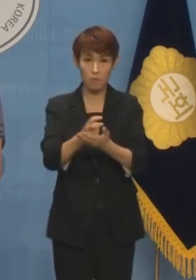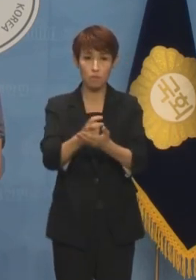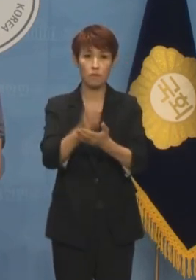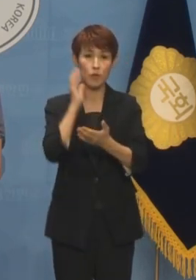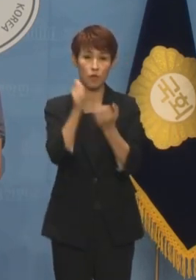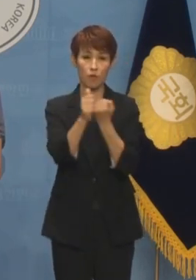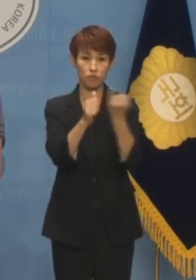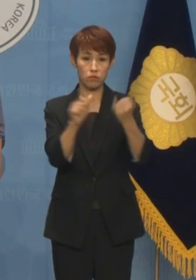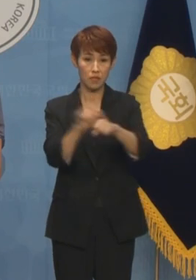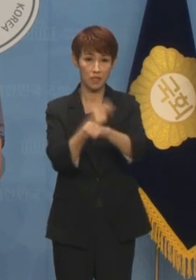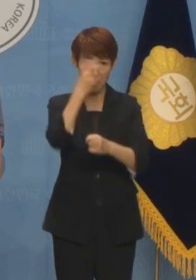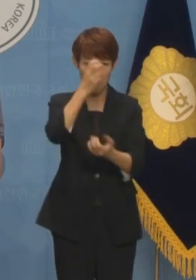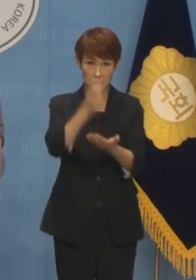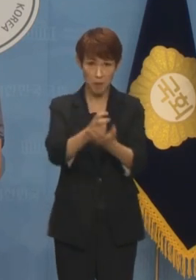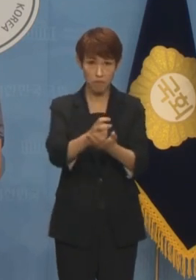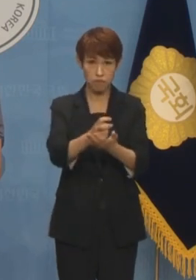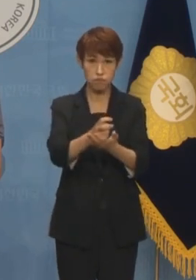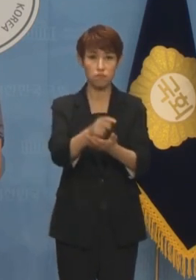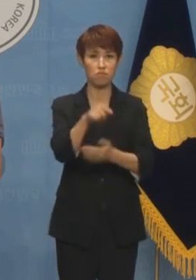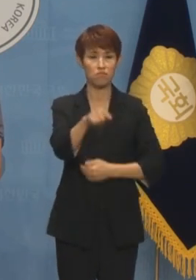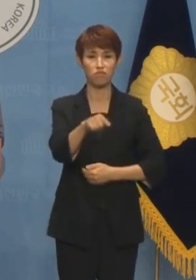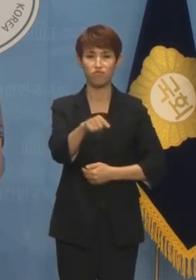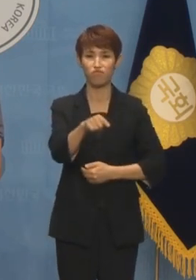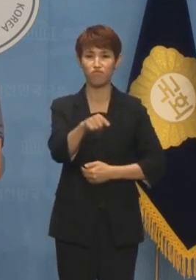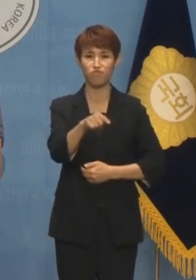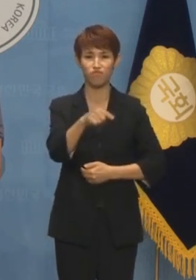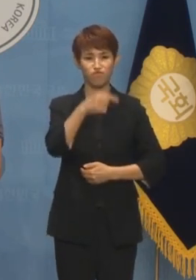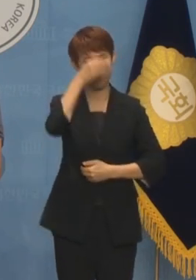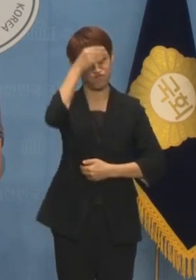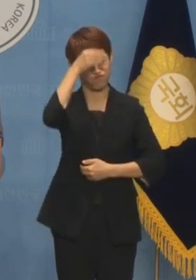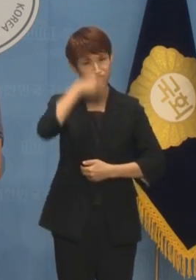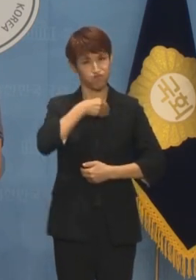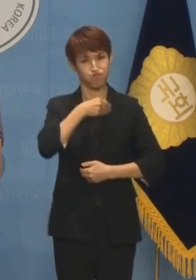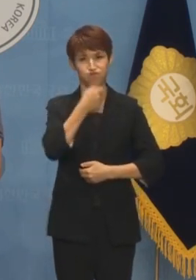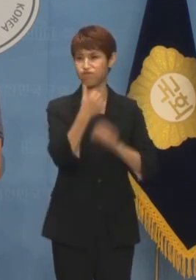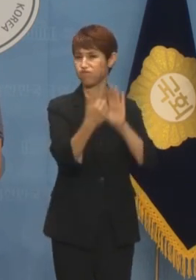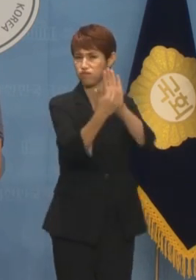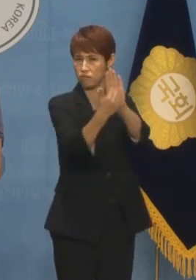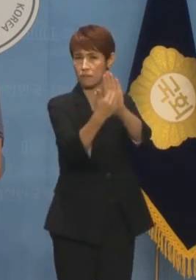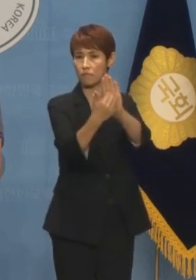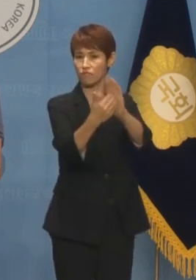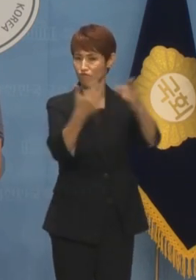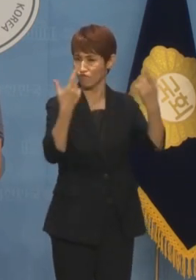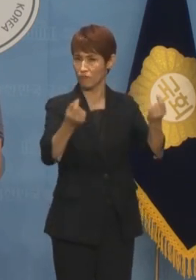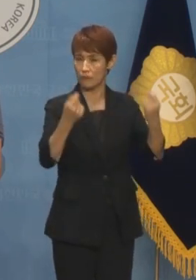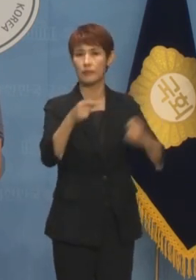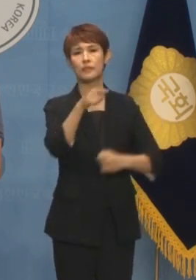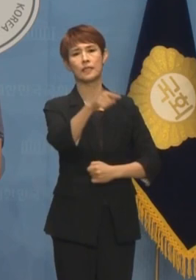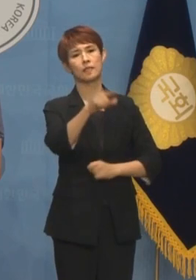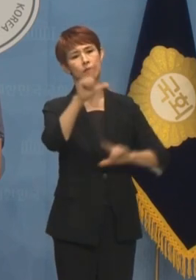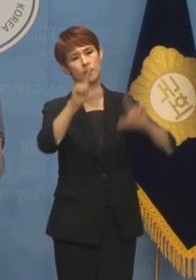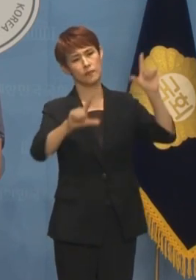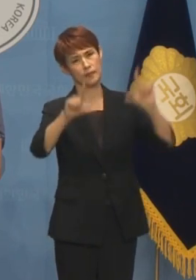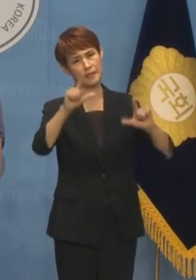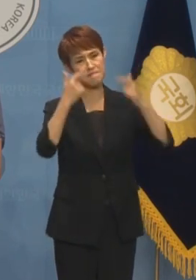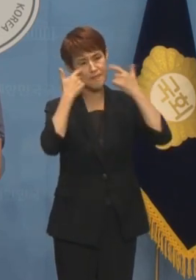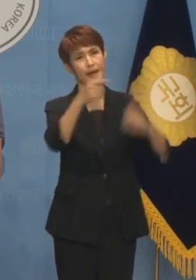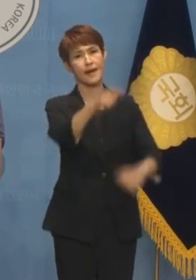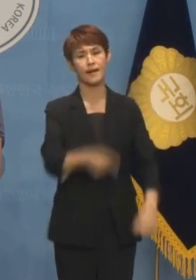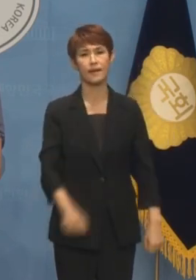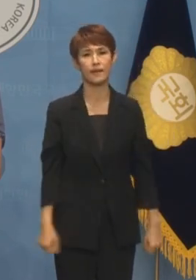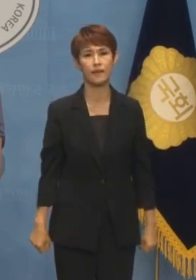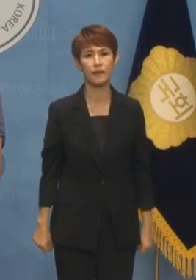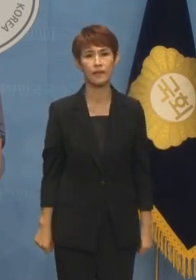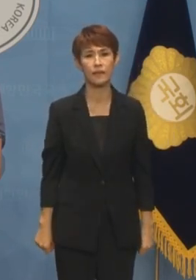대해서도 한치에 물러섬 없이 거부의 입장만을 오려 더 굳게 밝